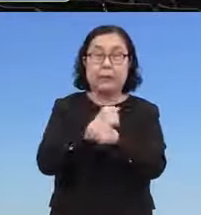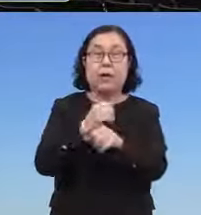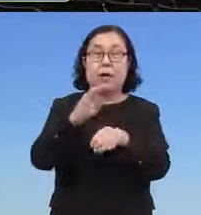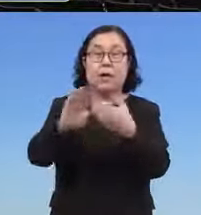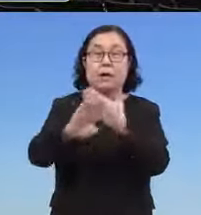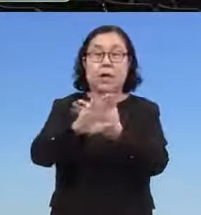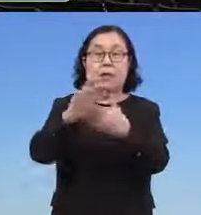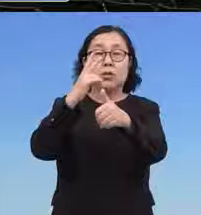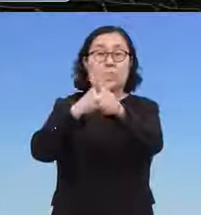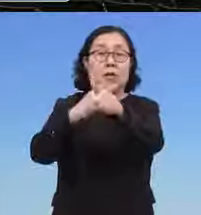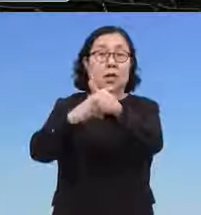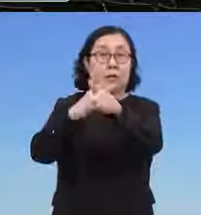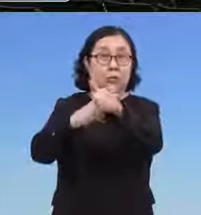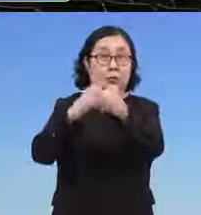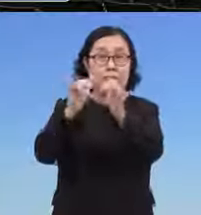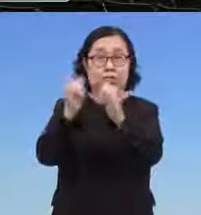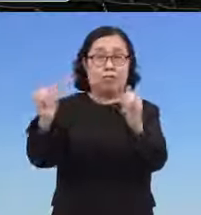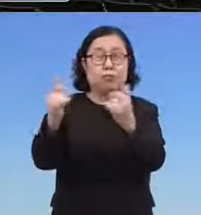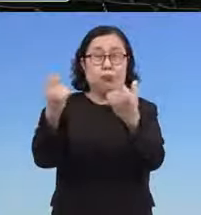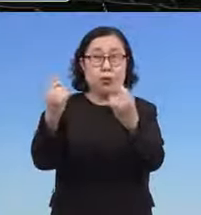그 다른 랍비들처럼